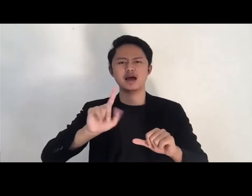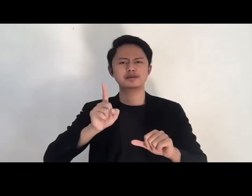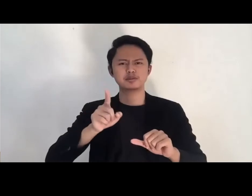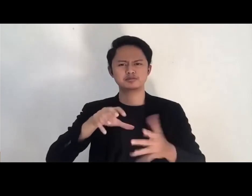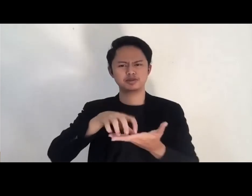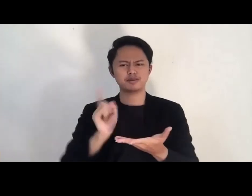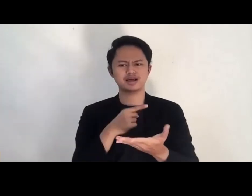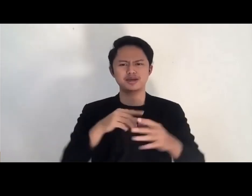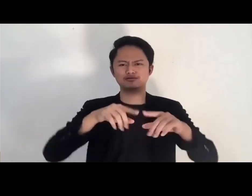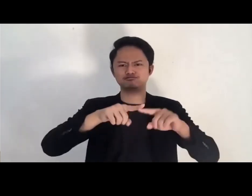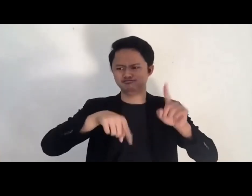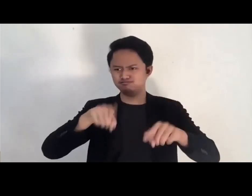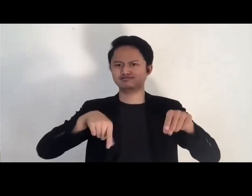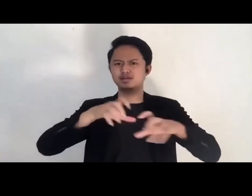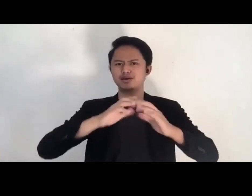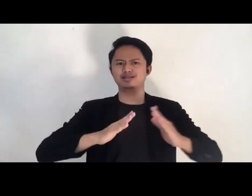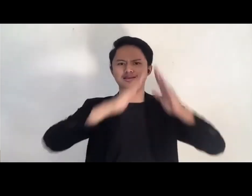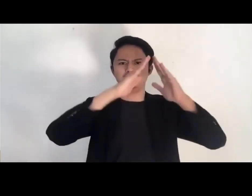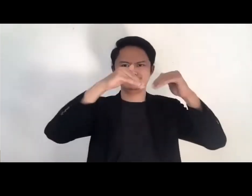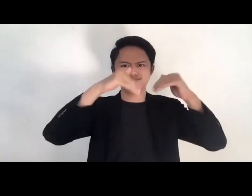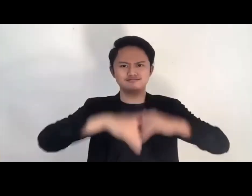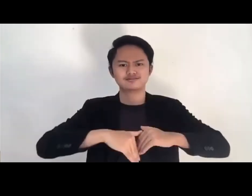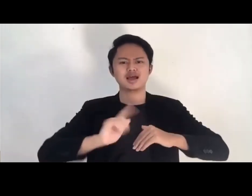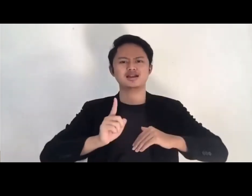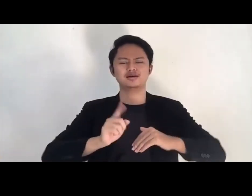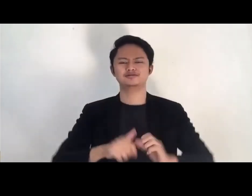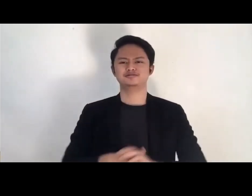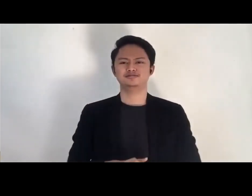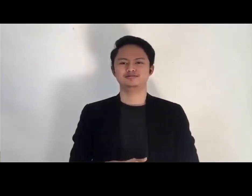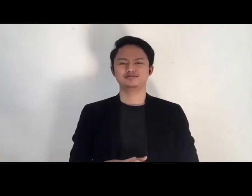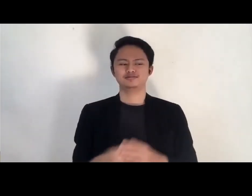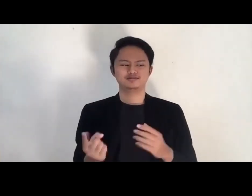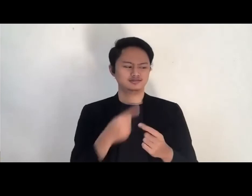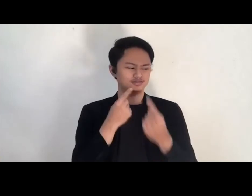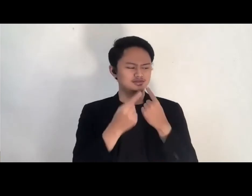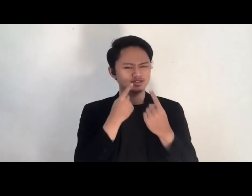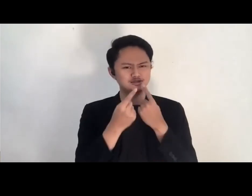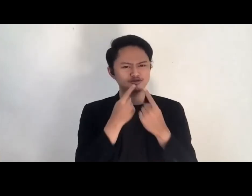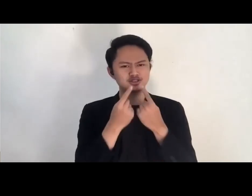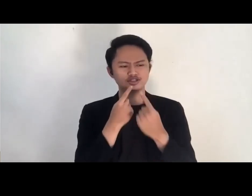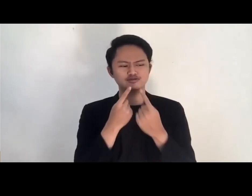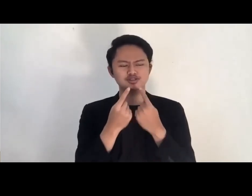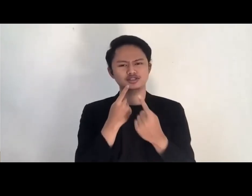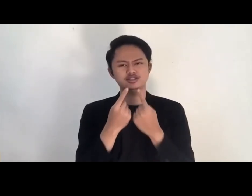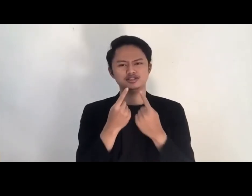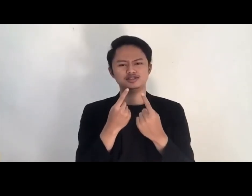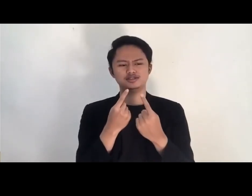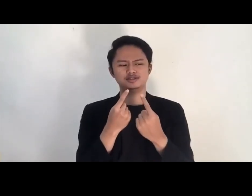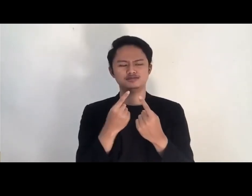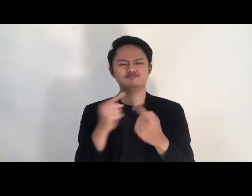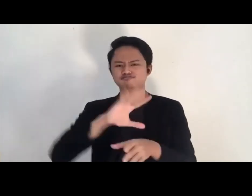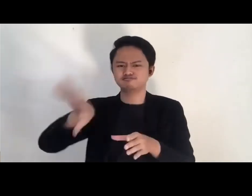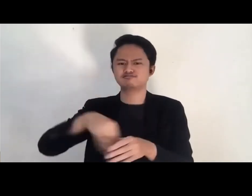memenuhi syarat ini. Jadi setelah kami dalam diskusi terlibat di dalamnya